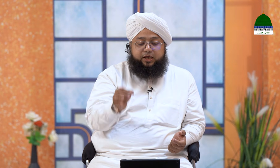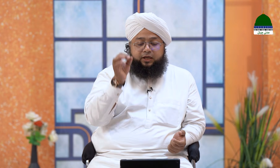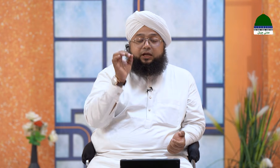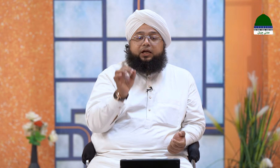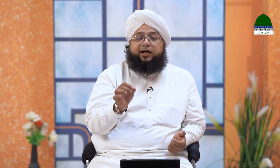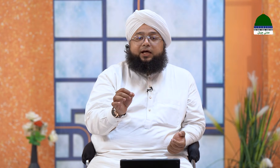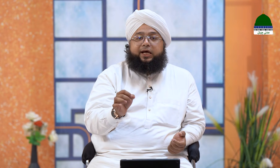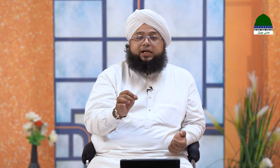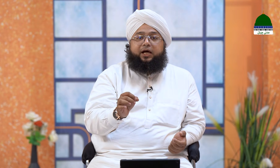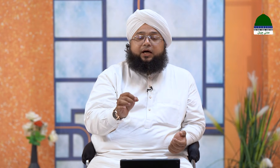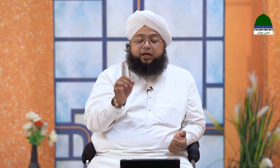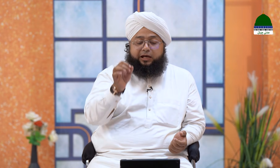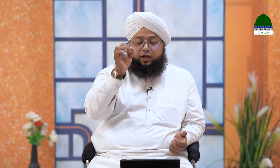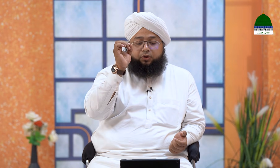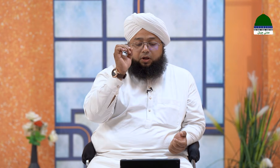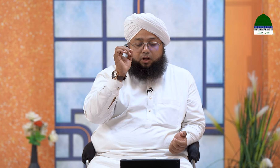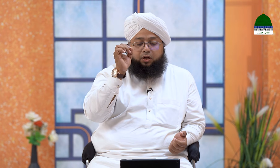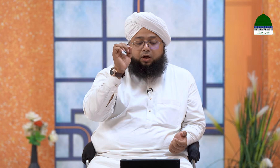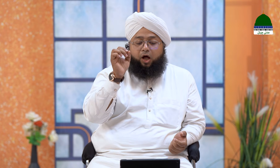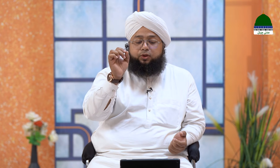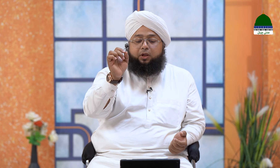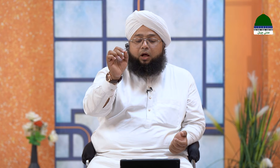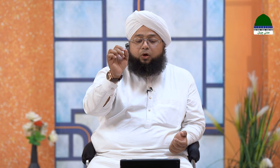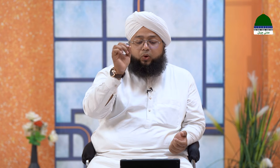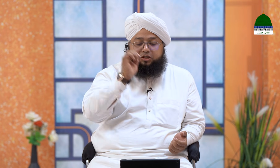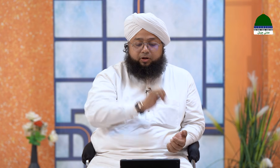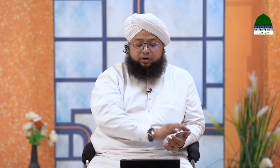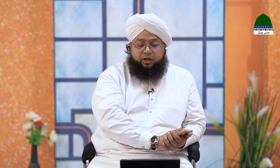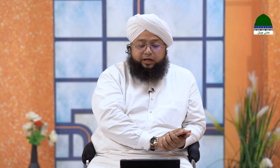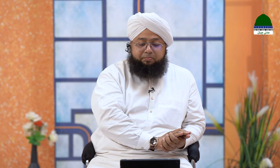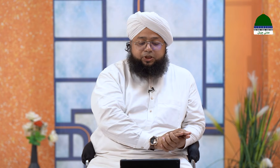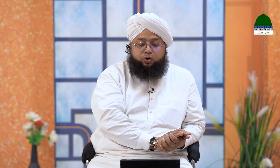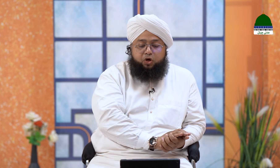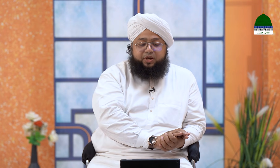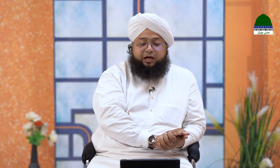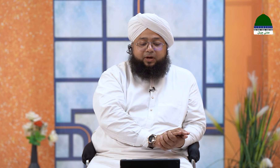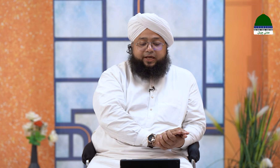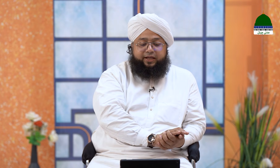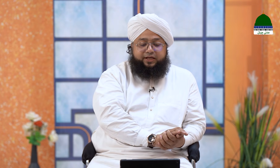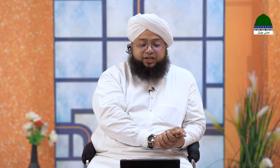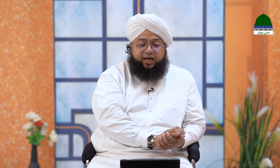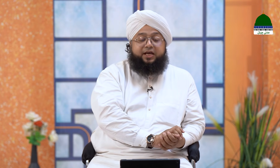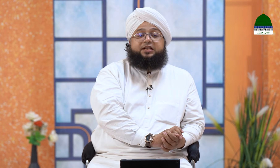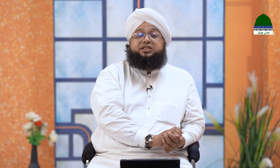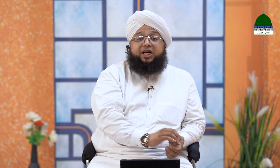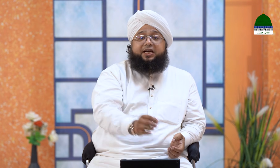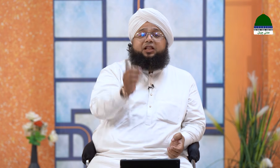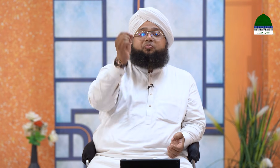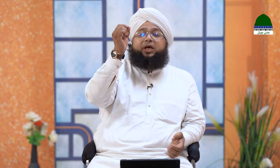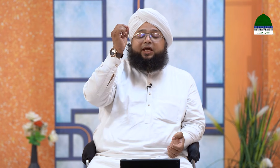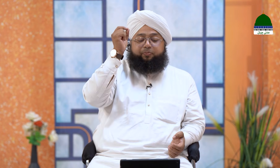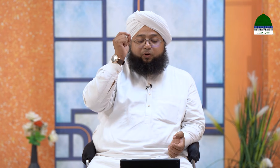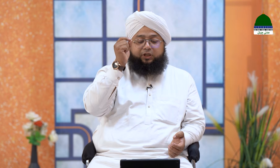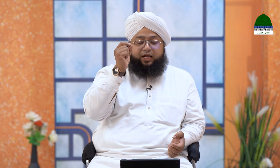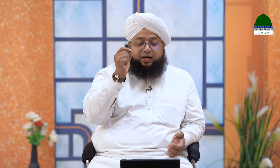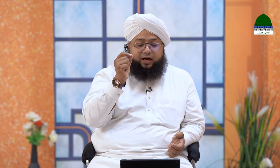الحمدللہ، لا الہ الا اللہ، اللہ اکبر۔ ان میں سے کوئی بھی کلمہ کہنے سے جنت